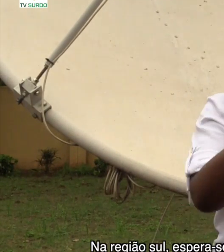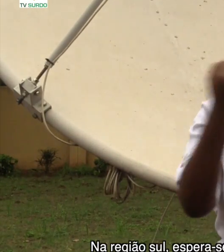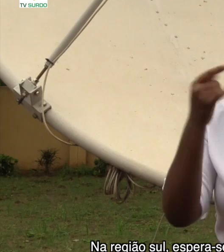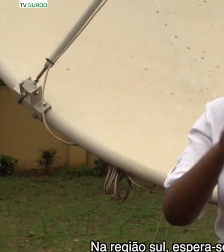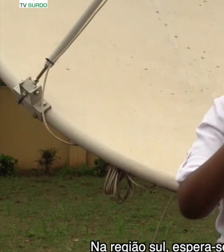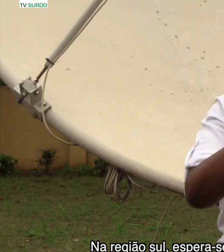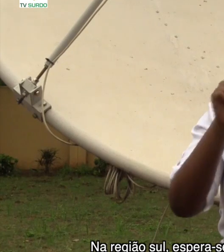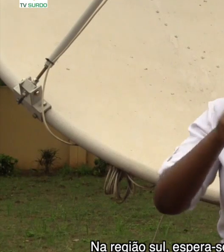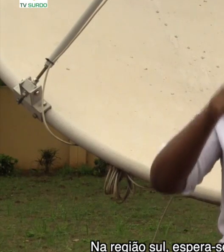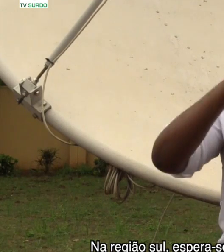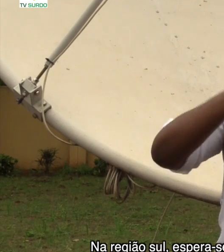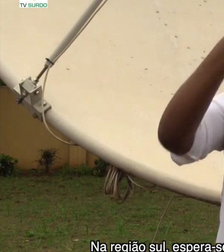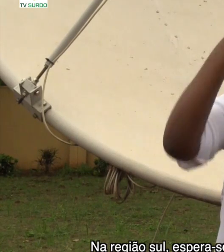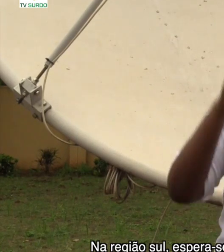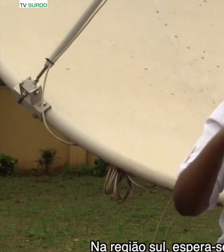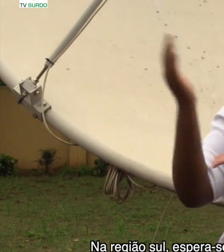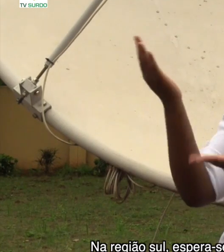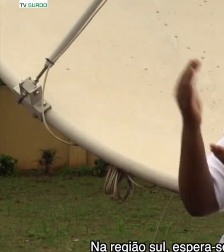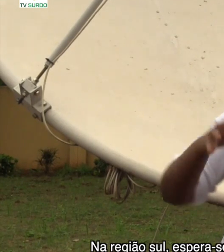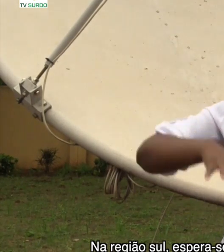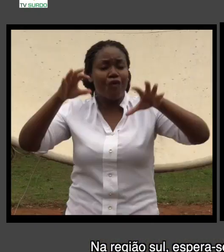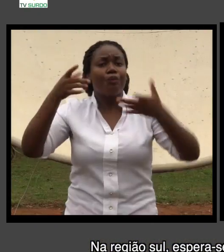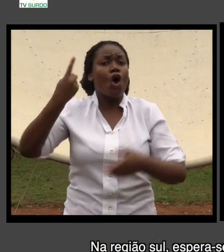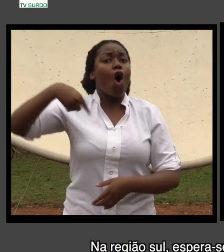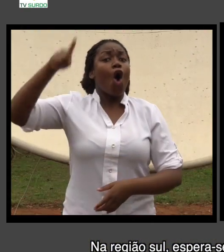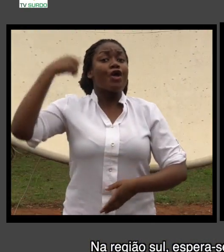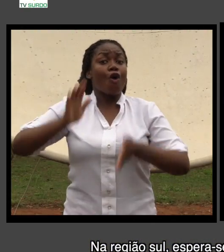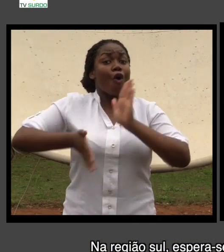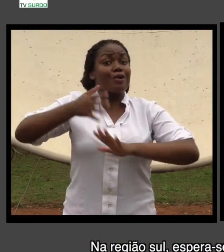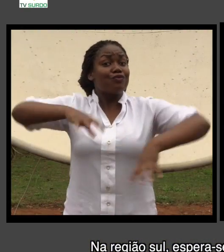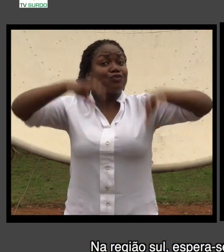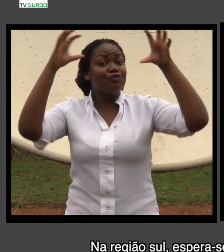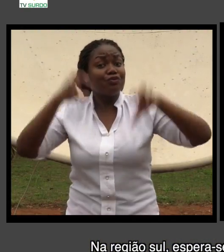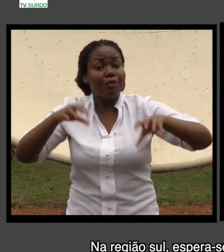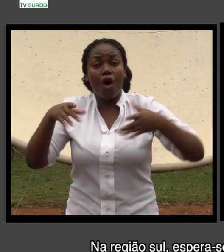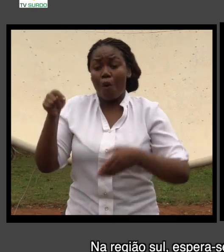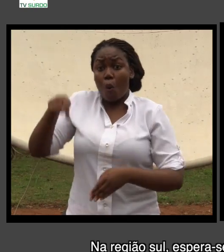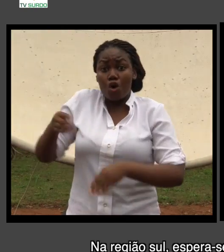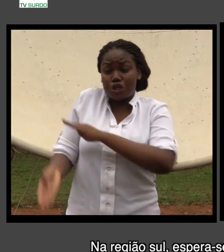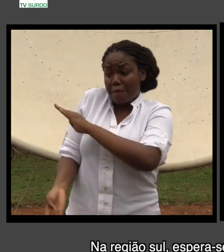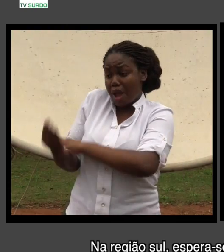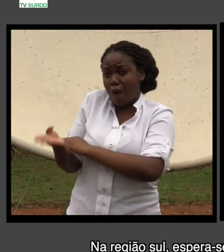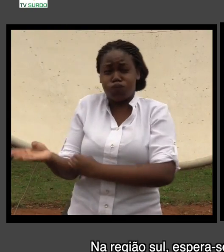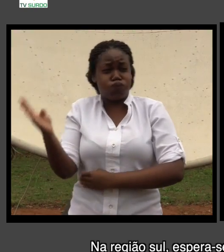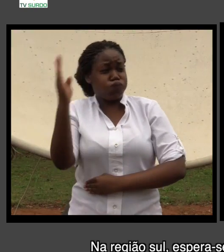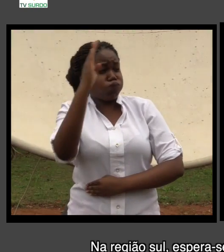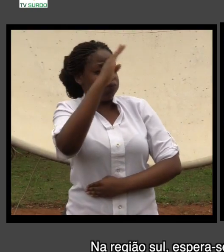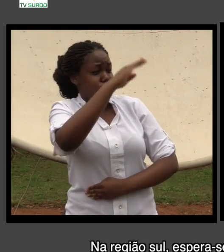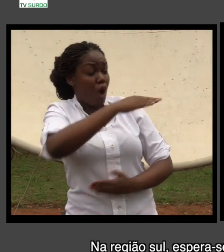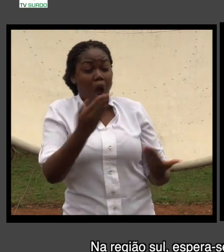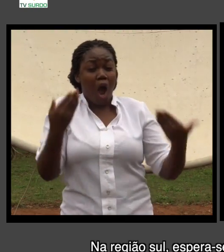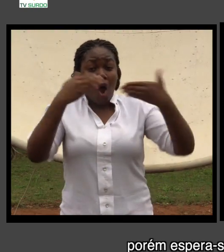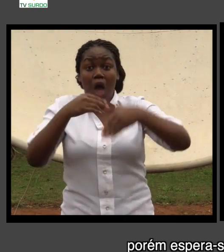Na região sul, espera-se chuva. Em Maputo, particularmente, a chuva começou ontem à noite e